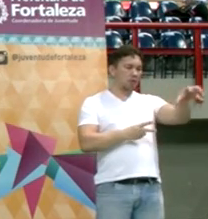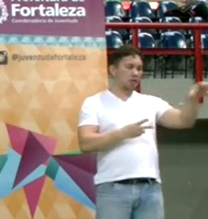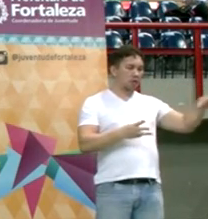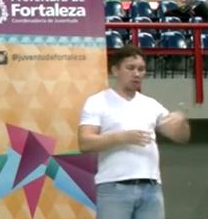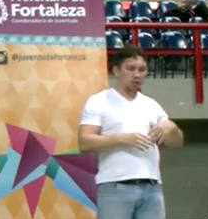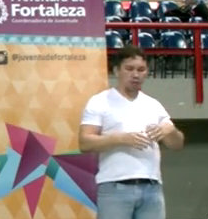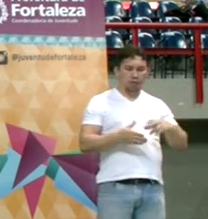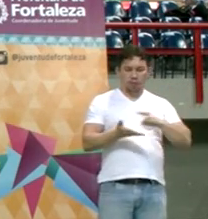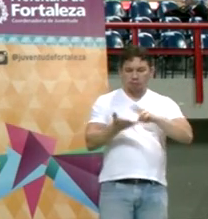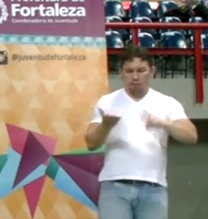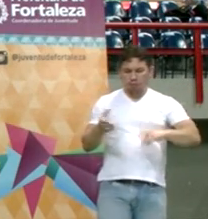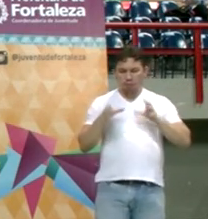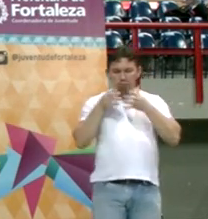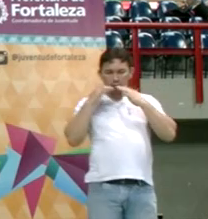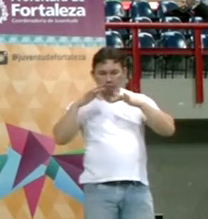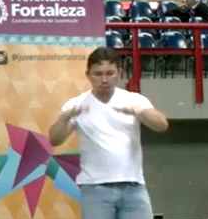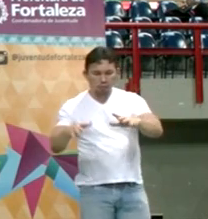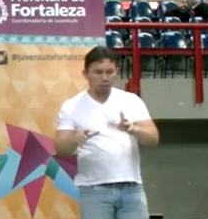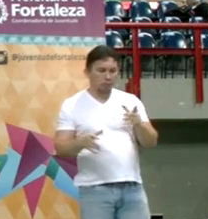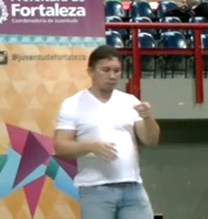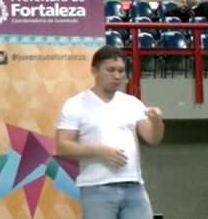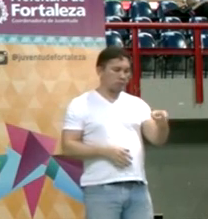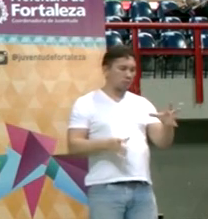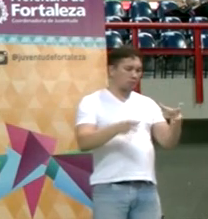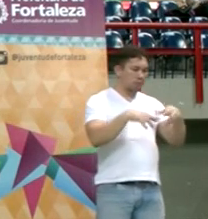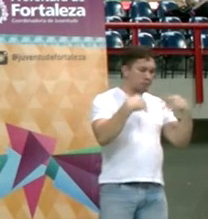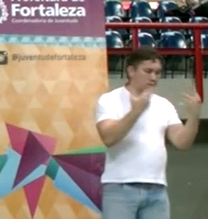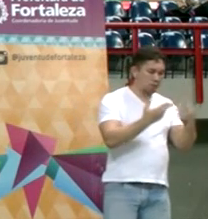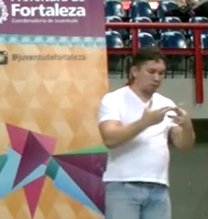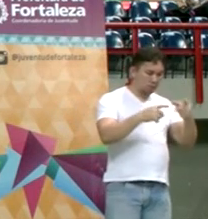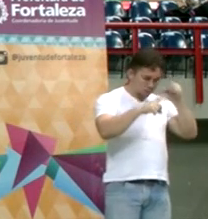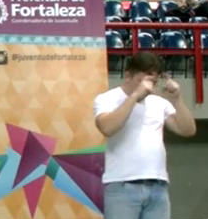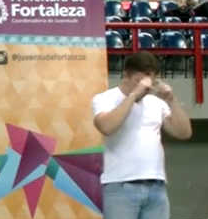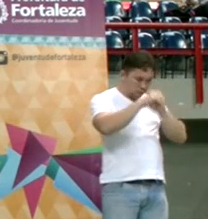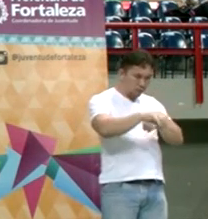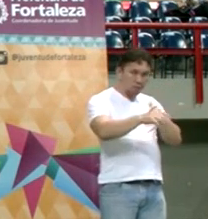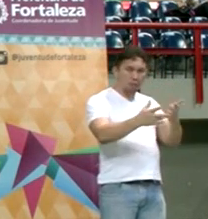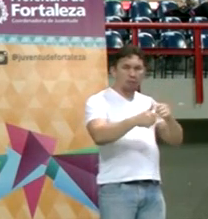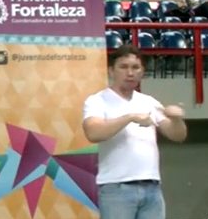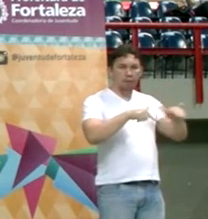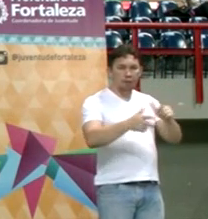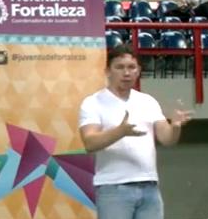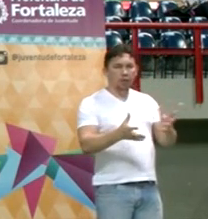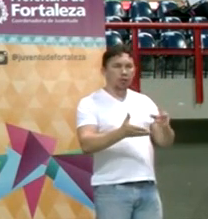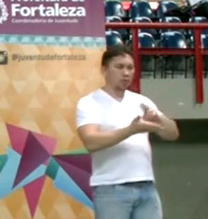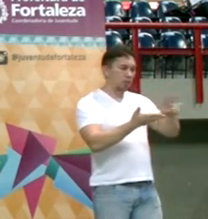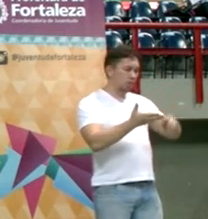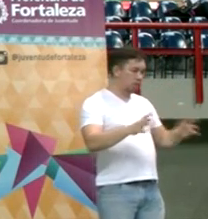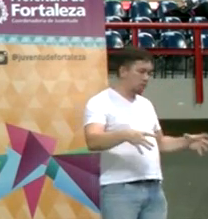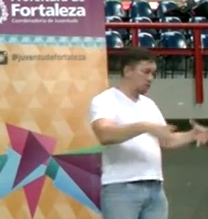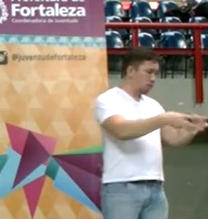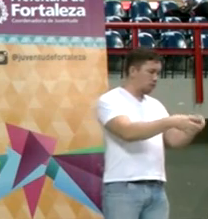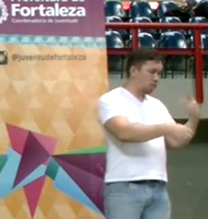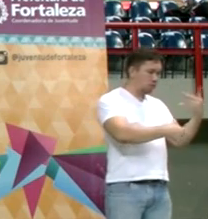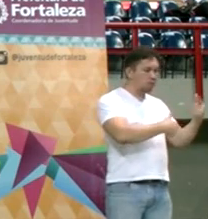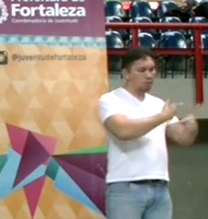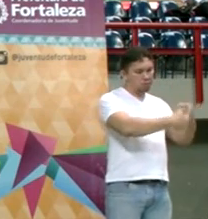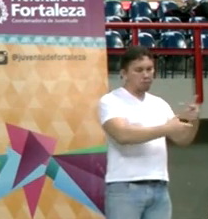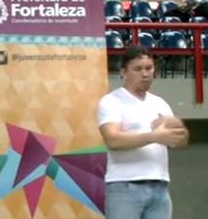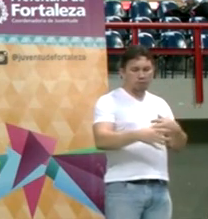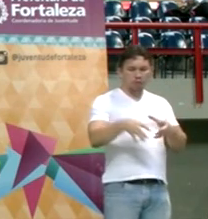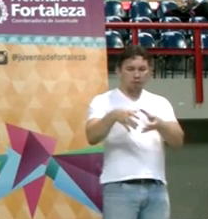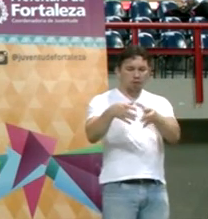uma reunião da ONU só para cuidar de meio ambiente, tem uma reunião da ONU para cuidar só de questão educacional, de trabalho. Tem órgãos da ONU para cuidar